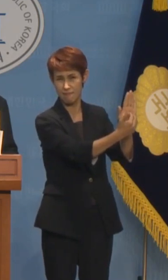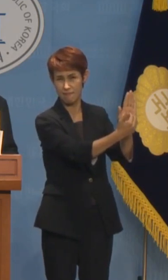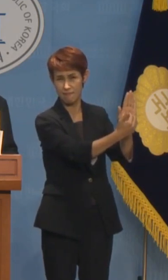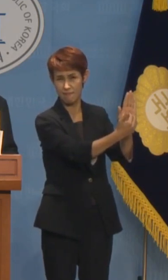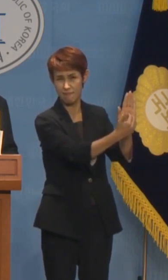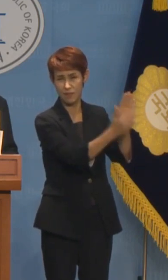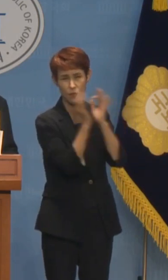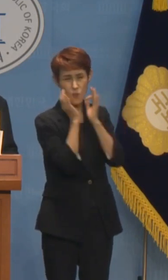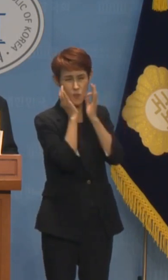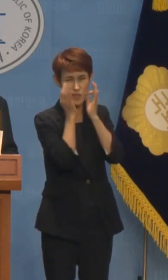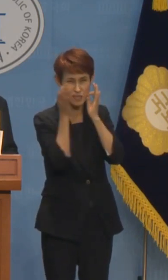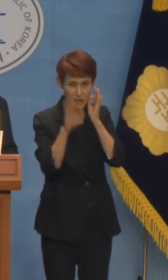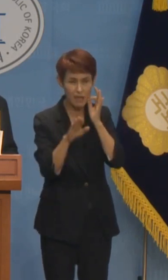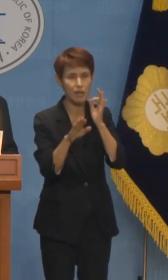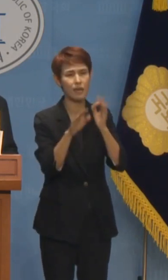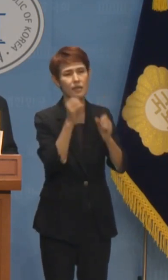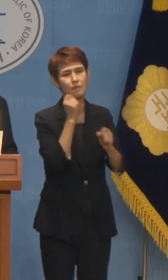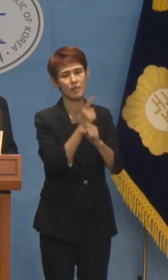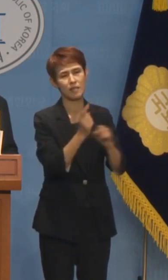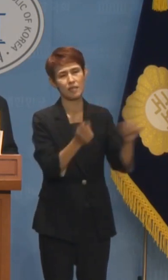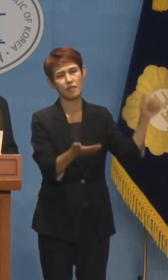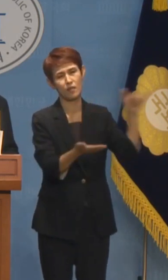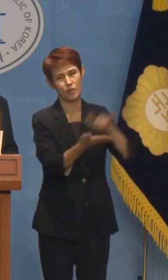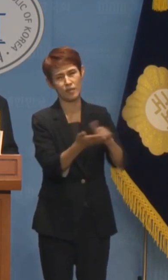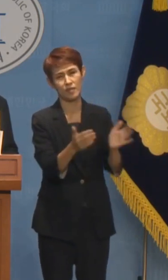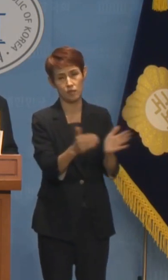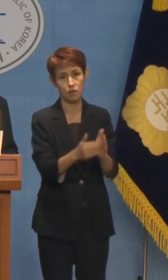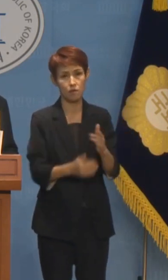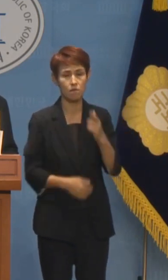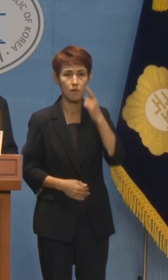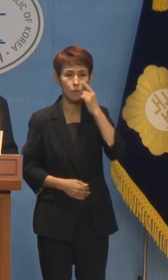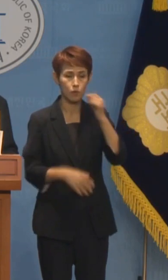도착해 있는 거 같습니다만 기사 총리와의